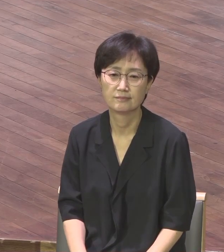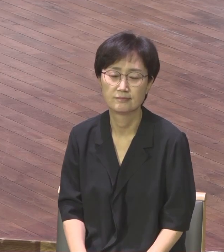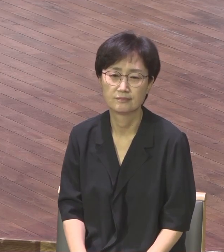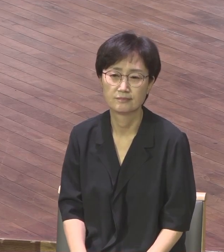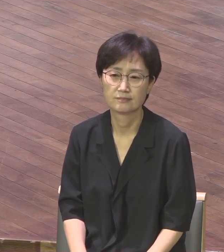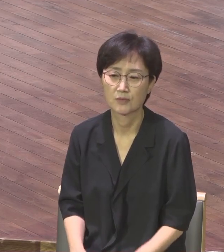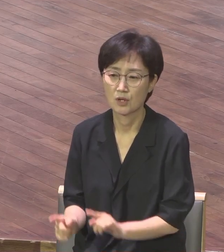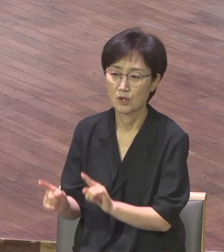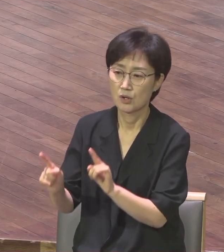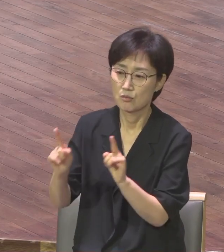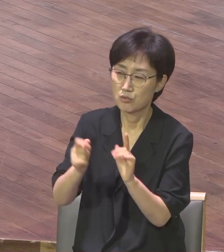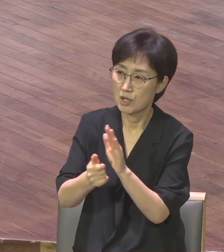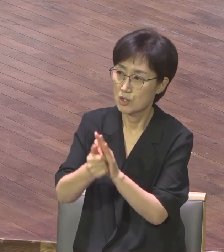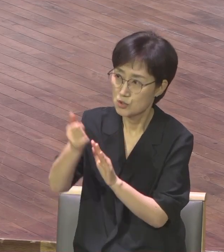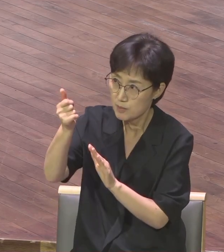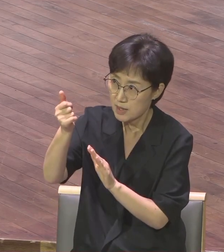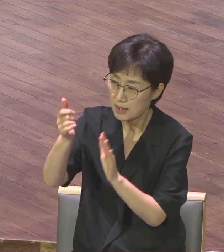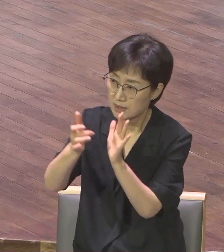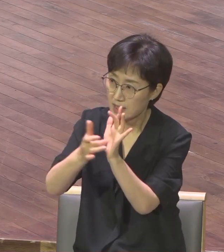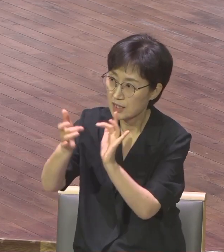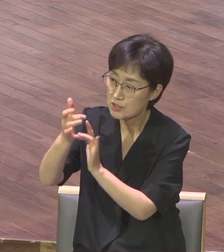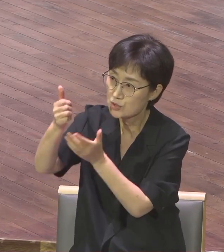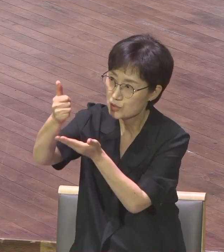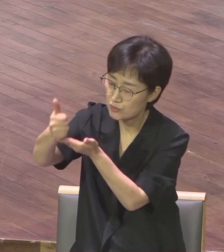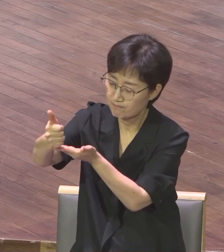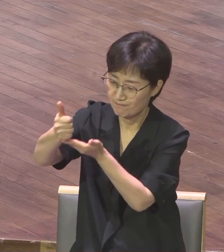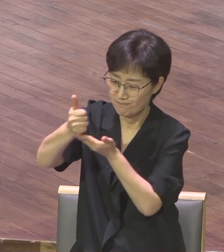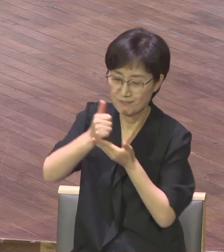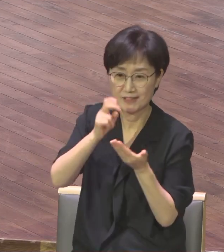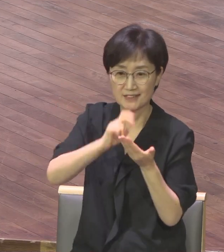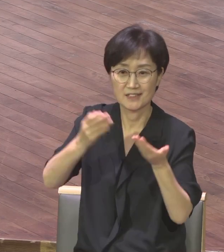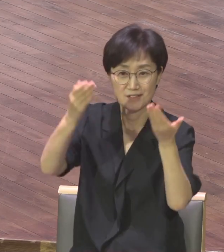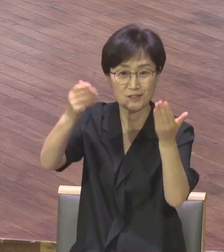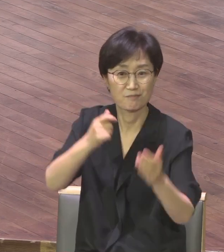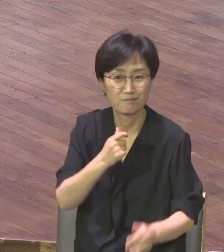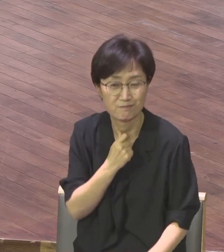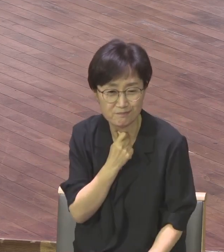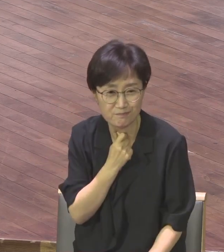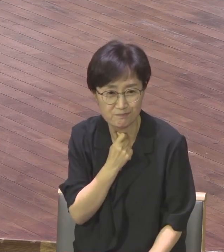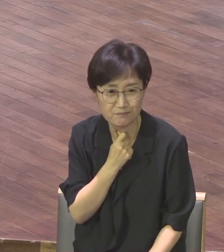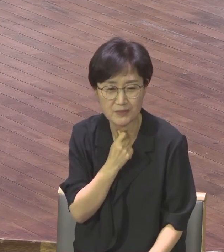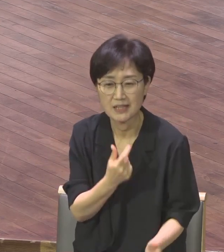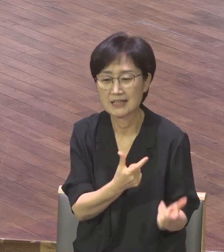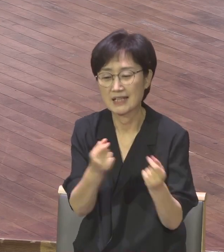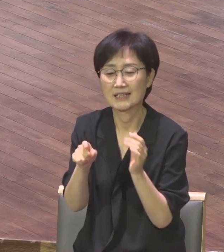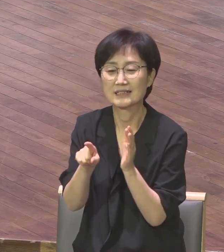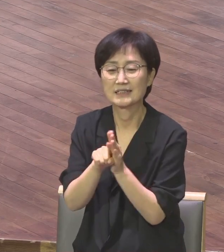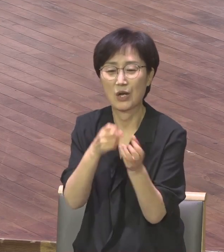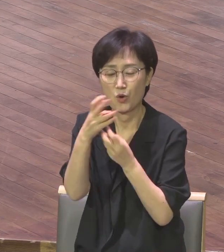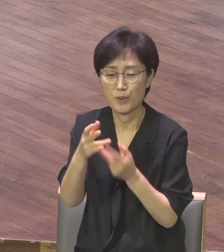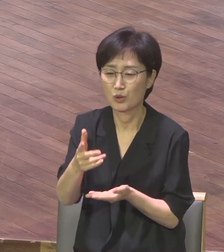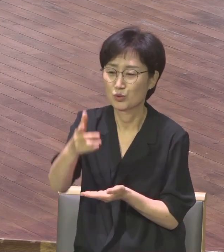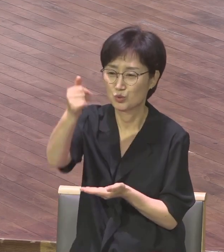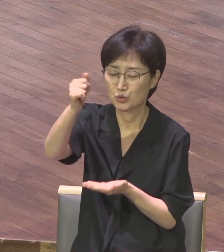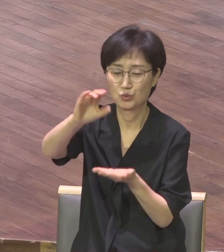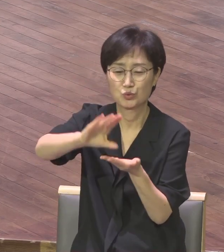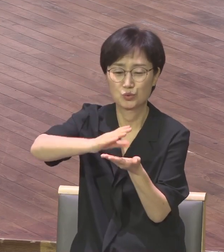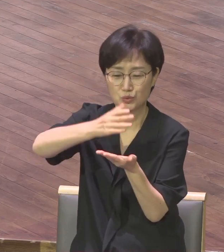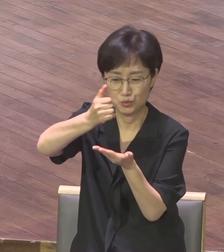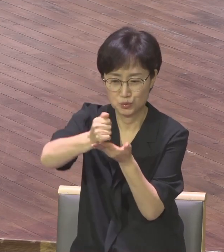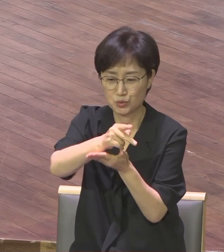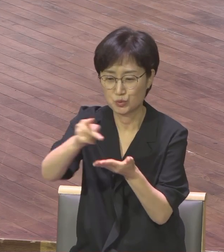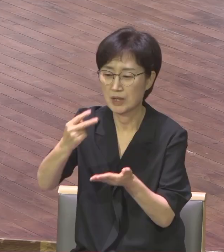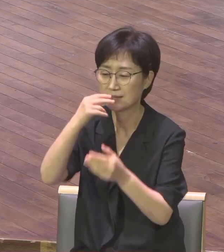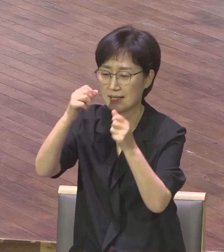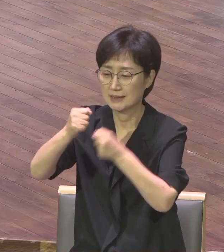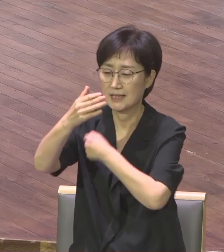부활의 소망되신 예수를 우리가 높이 찬양합시다. 신앙 고백합니다. 주는